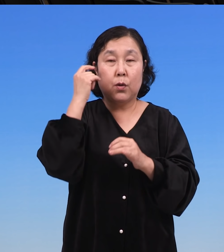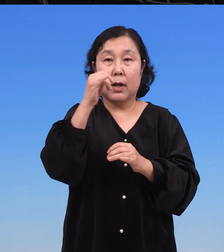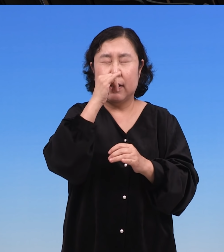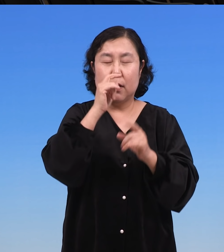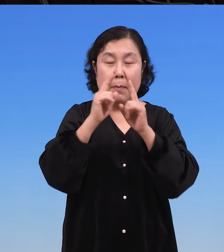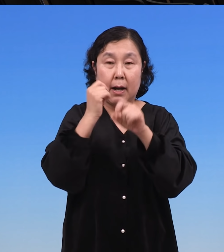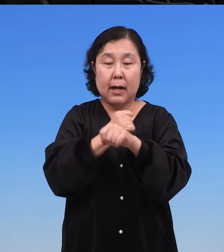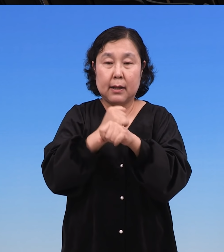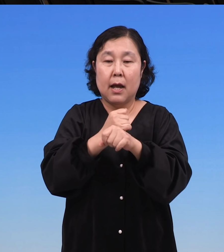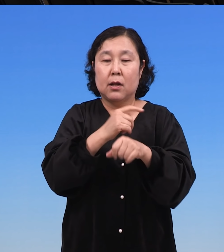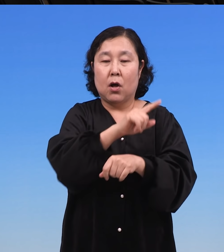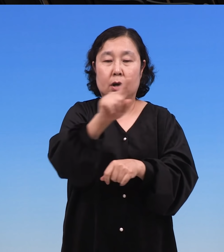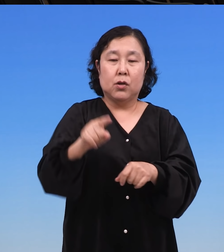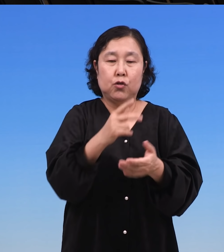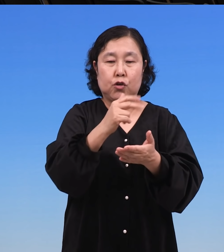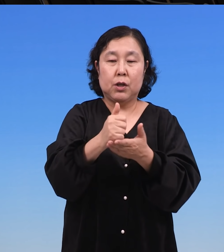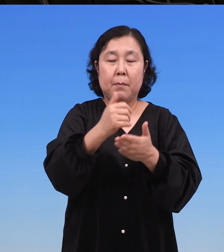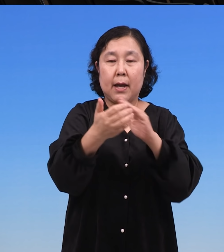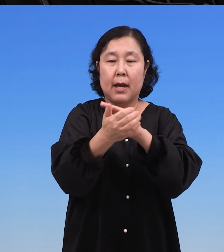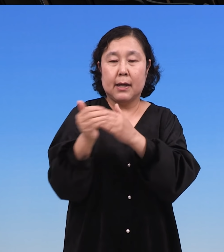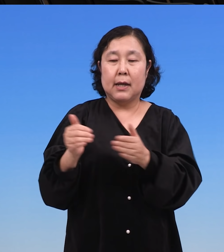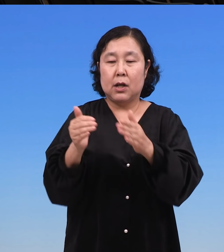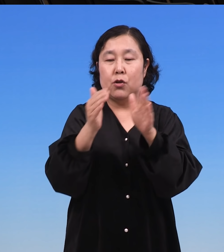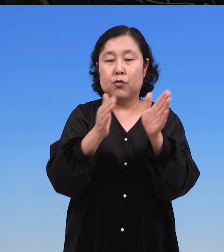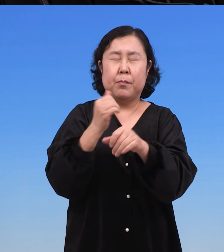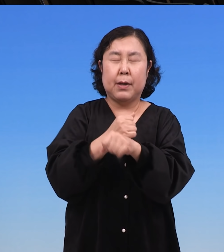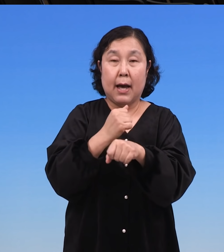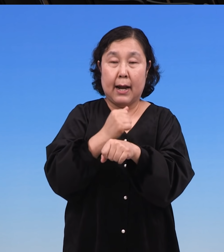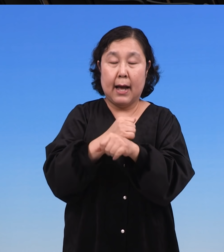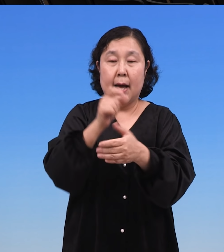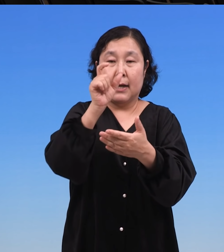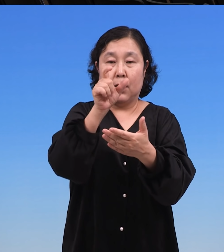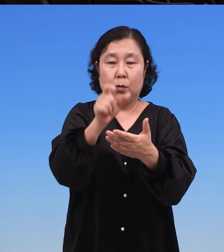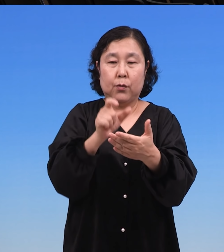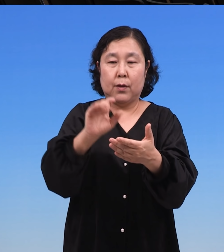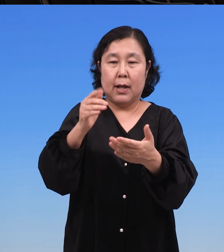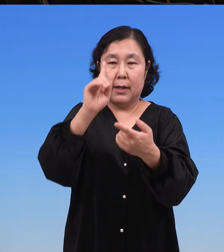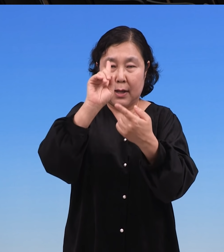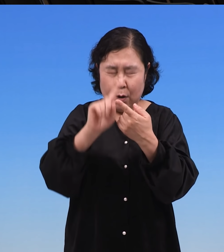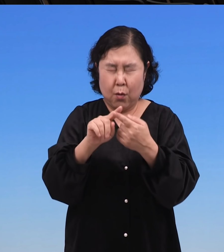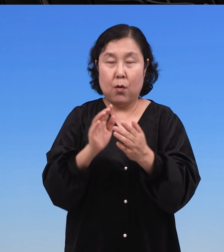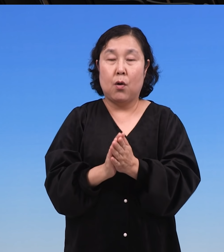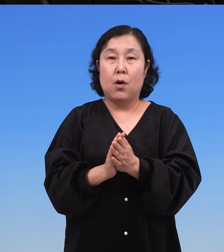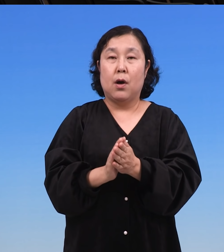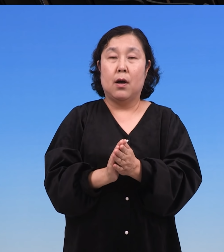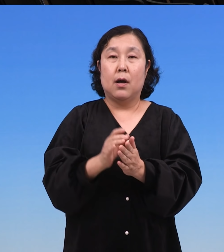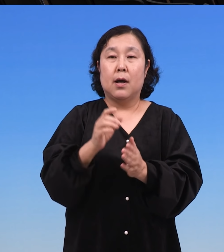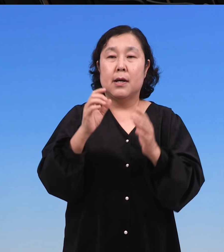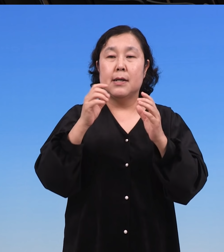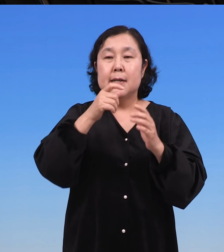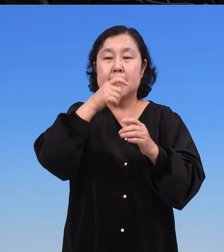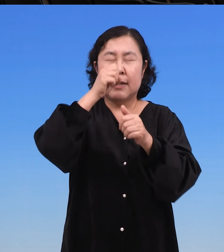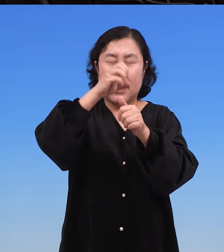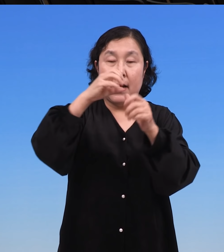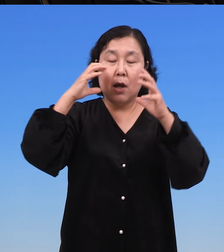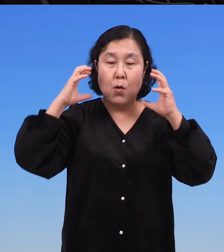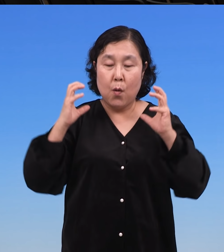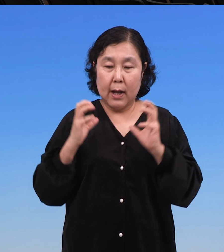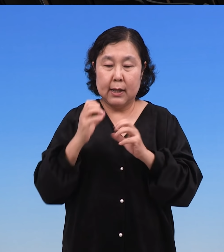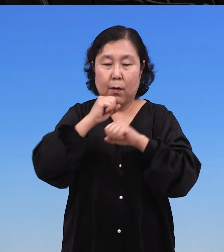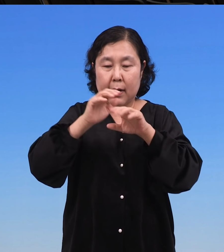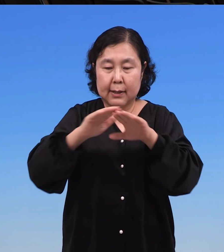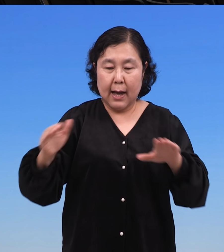이르되 너희는 주의 길을 준비하라. 그의 오실 길을 곧게 하라. 기록된 것과 같이 세례 요한이 광야에